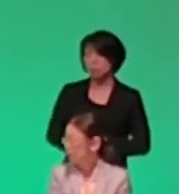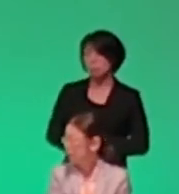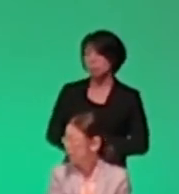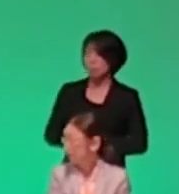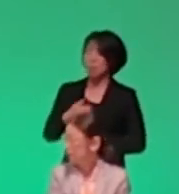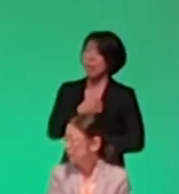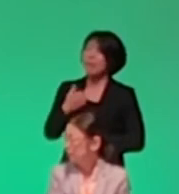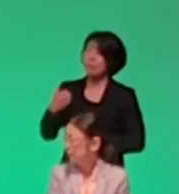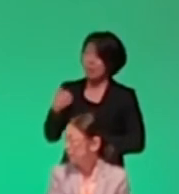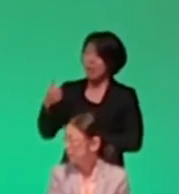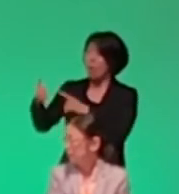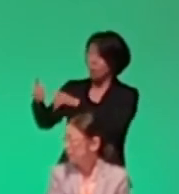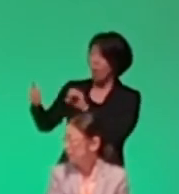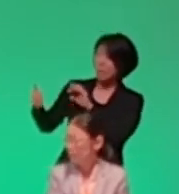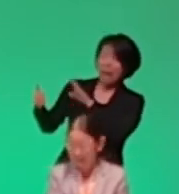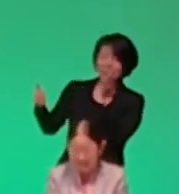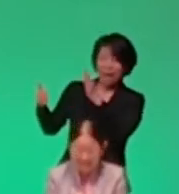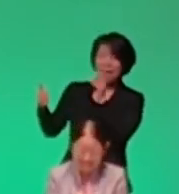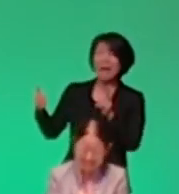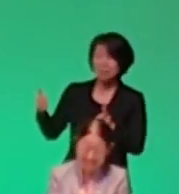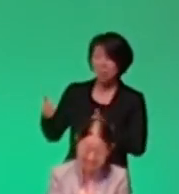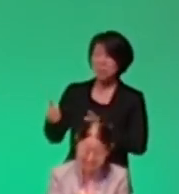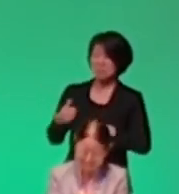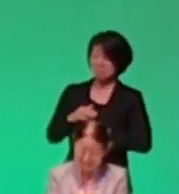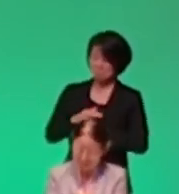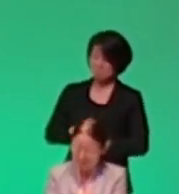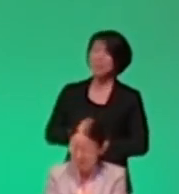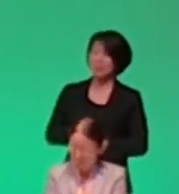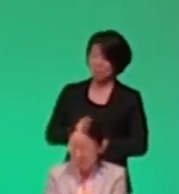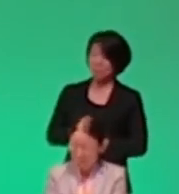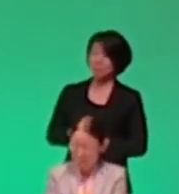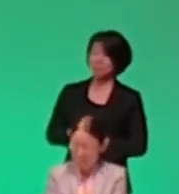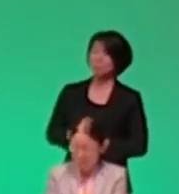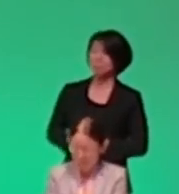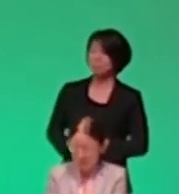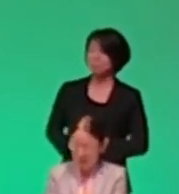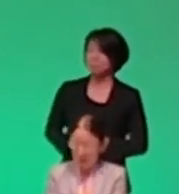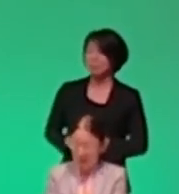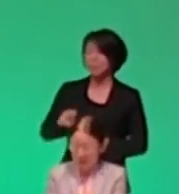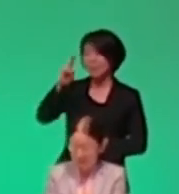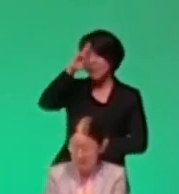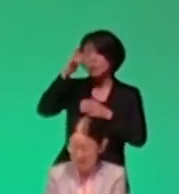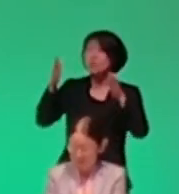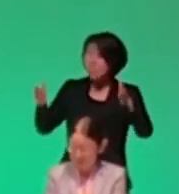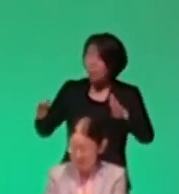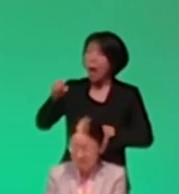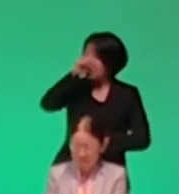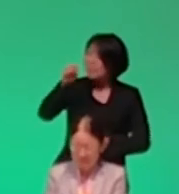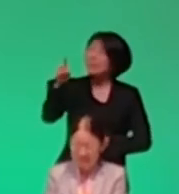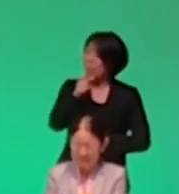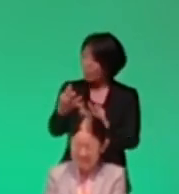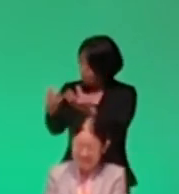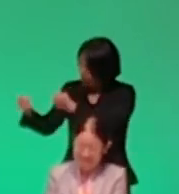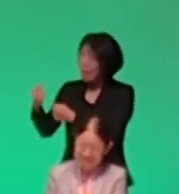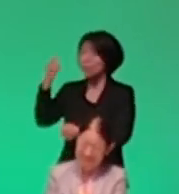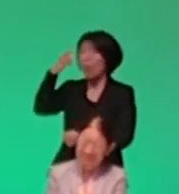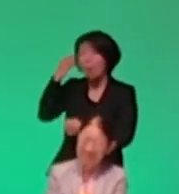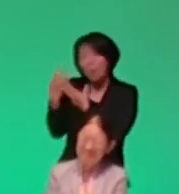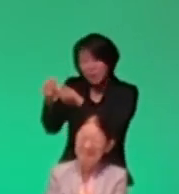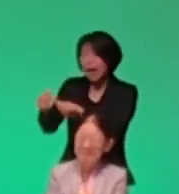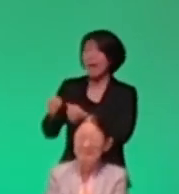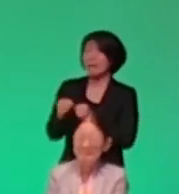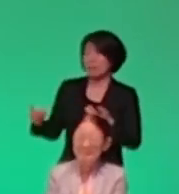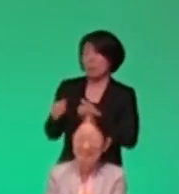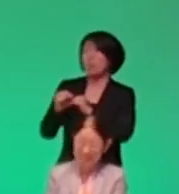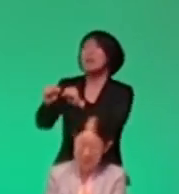って男嫌いにならないようにしようと努力をしてきたんですけど、男の人には二面性あるんだ、昼間はいい人たちばかりだったなと思いながら今もい